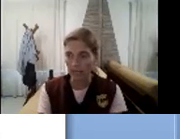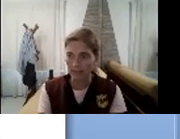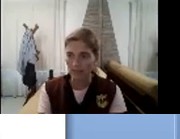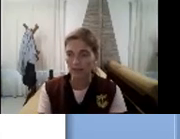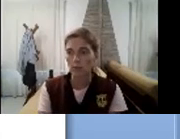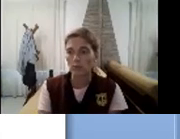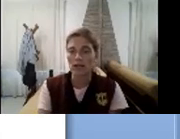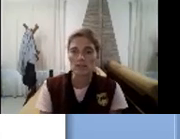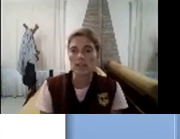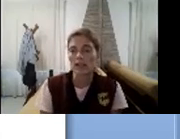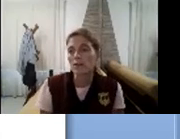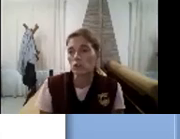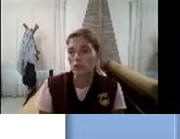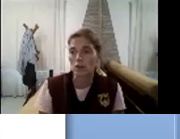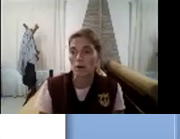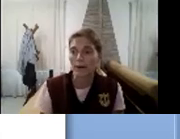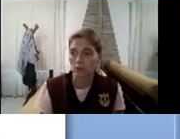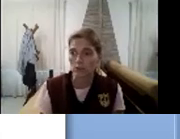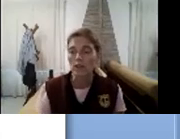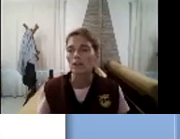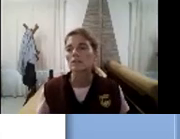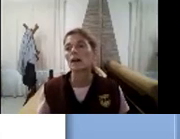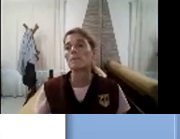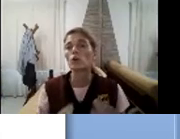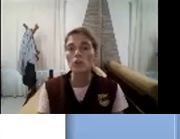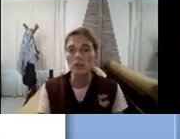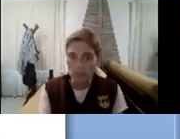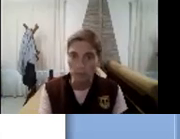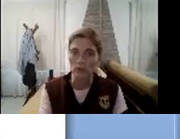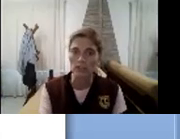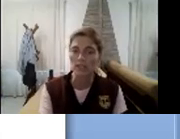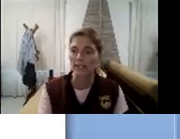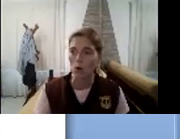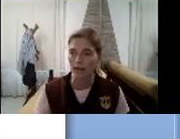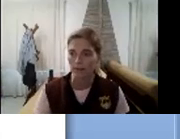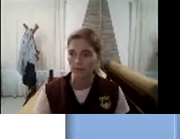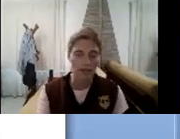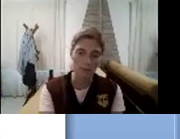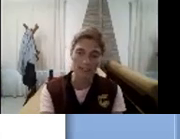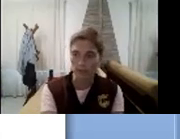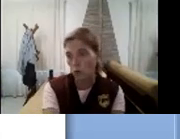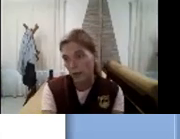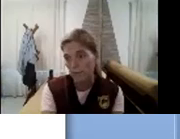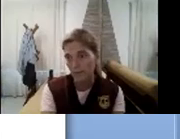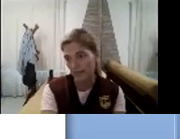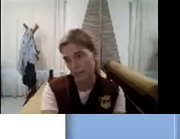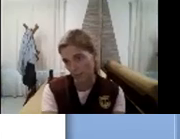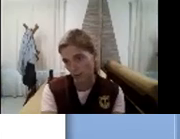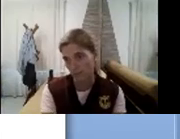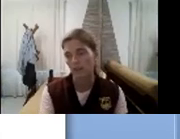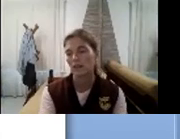las plantas y como la señora era mayor y usaba bastón, tampoco se pudo dedicar a Juana, a la perra Nube.